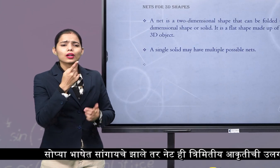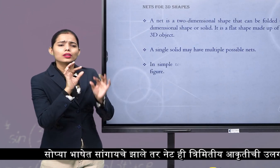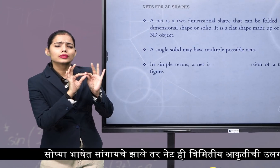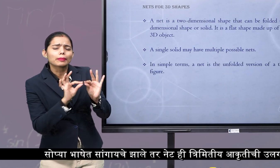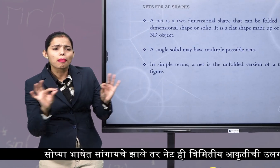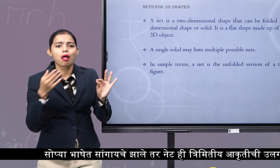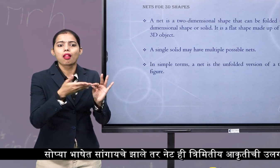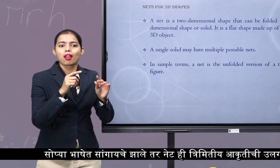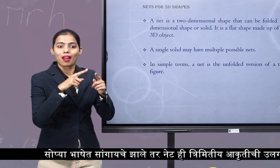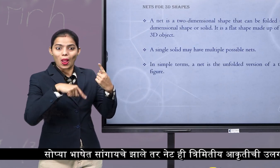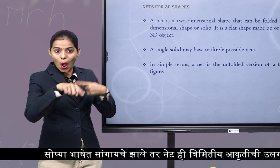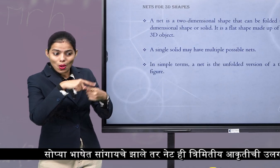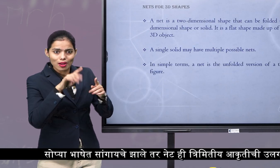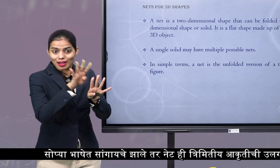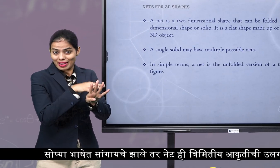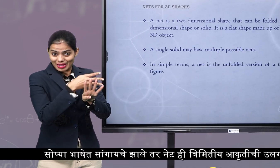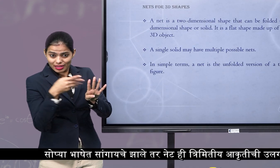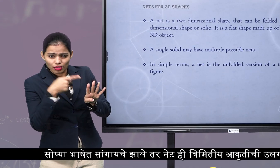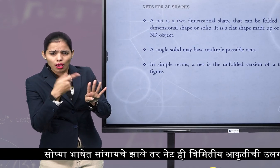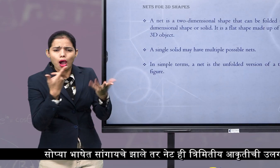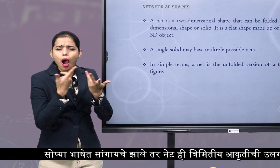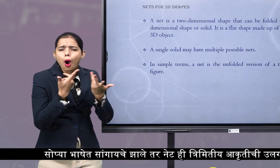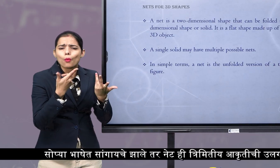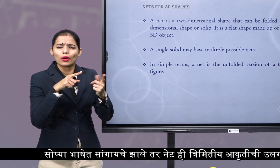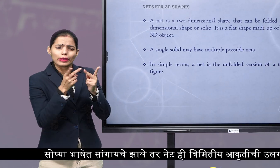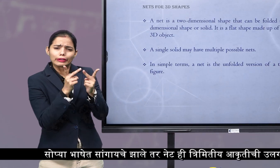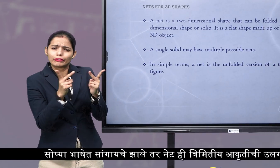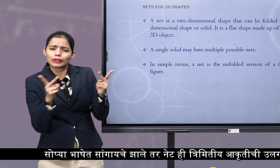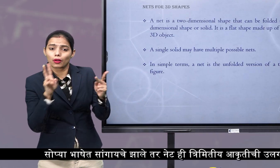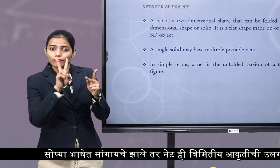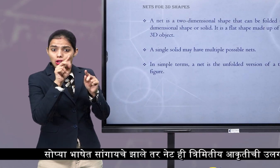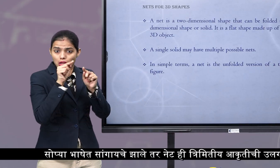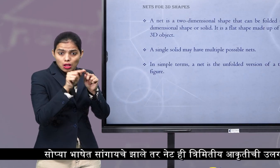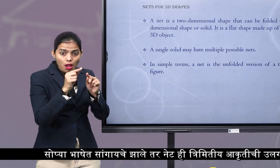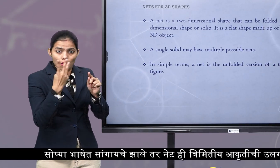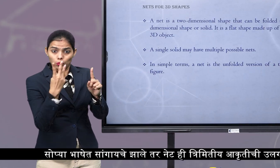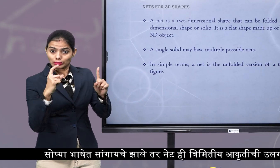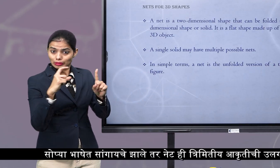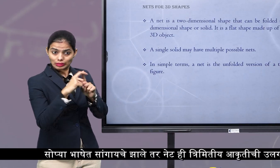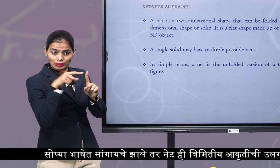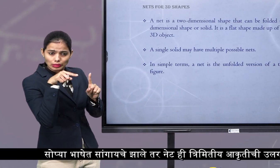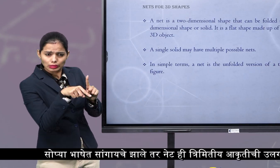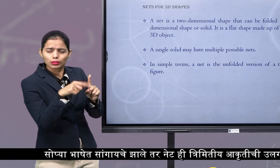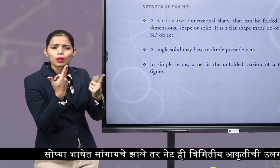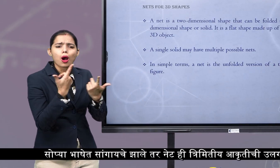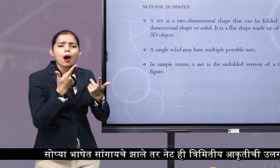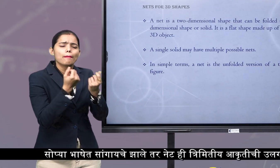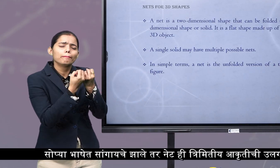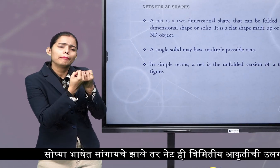सोप्या भाषेत सांगायचे झाले तर नेट ही त्रिमितीय आकृतींची उलगडलेली आवृत्ती आहे.